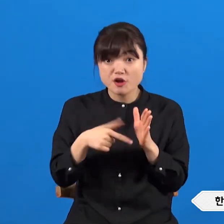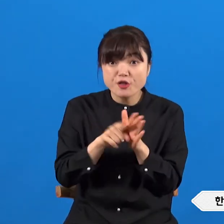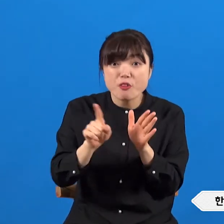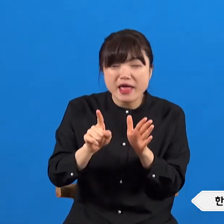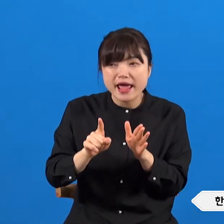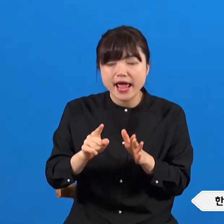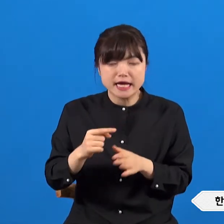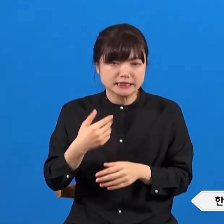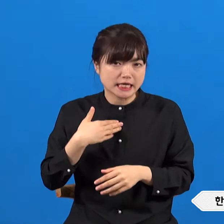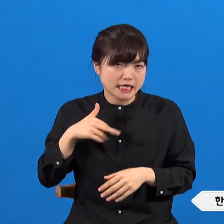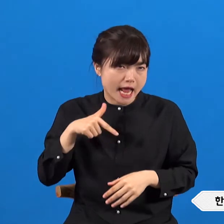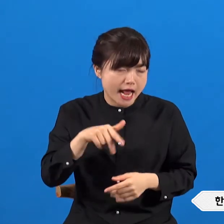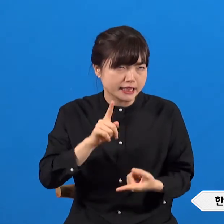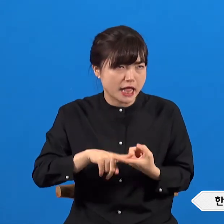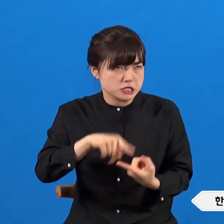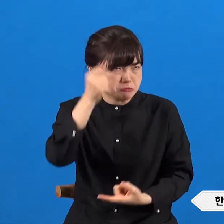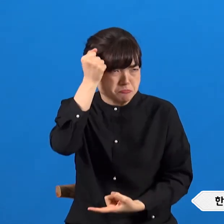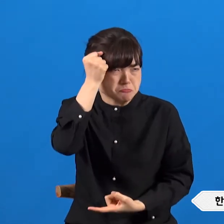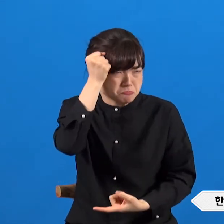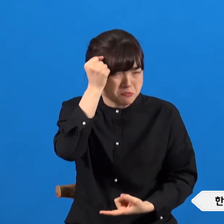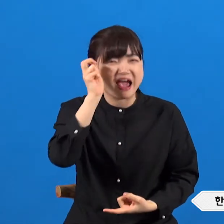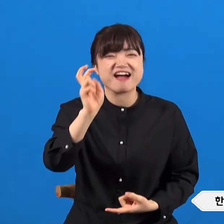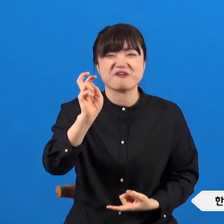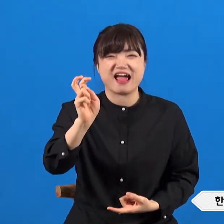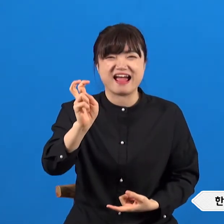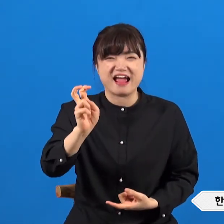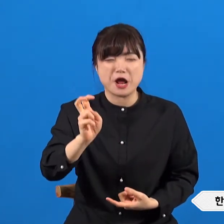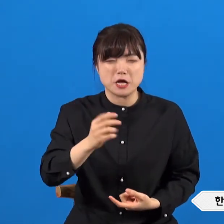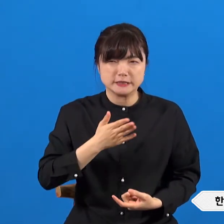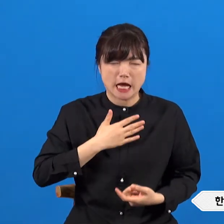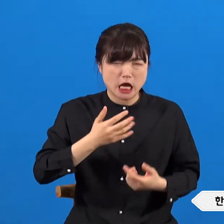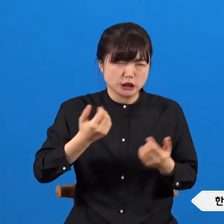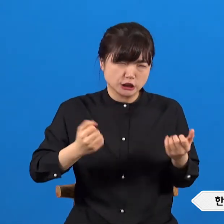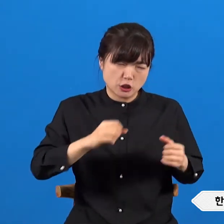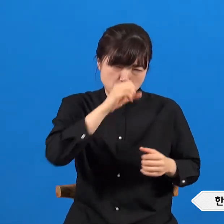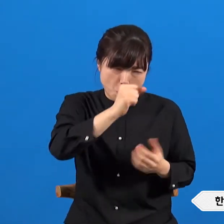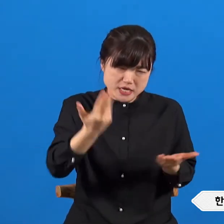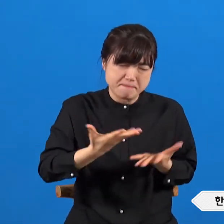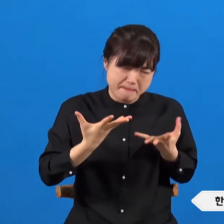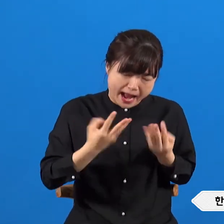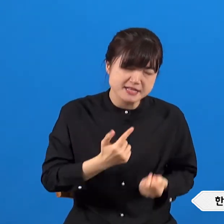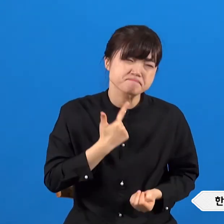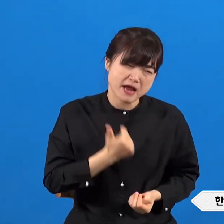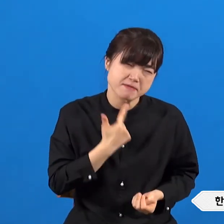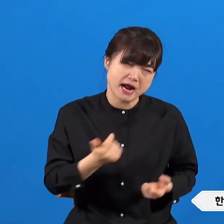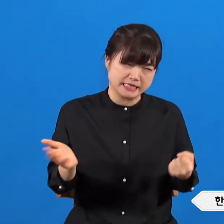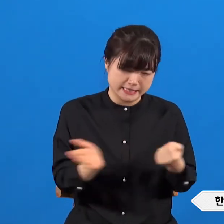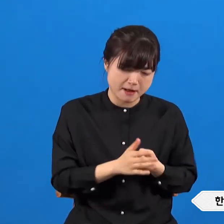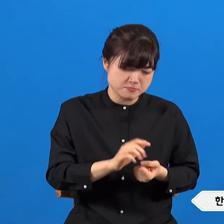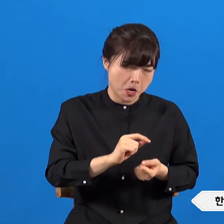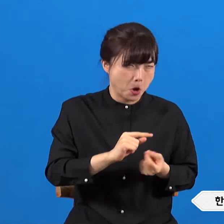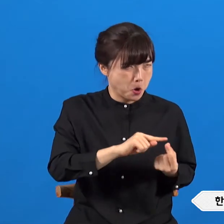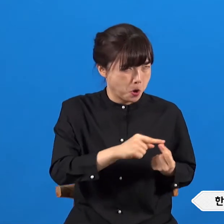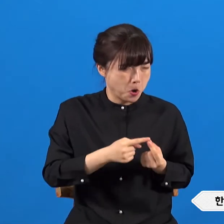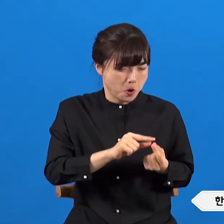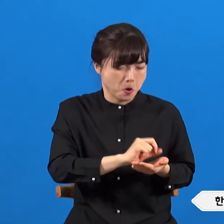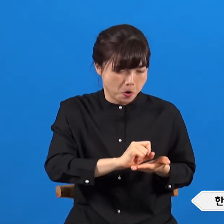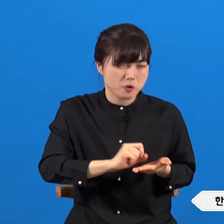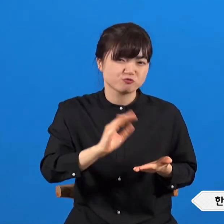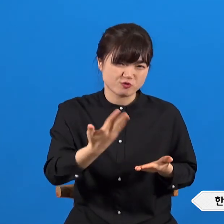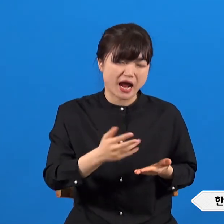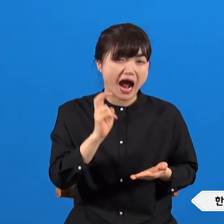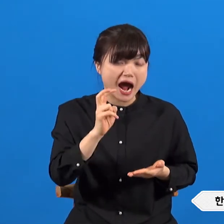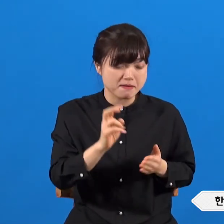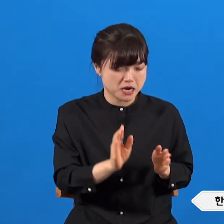일을 했다면 의식을 하고 있겠지요. 우리가 선한 일 많이 했다, 잔뜩 의식을 하고 있겠지요.